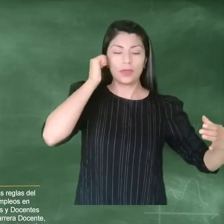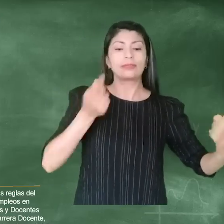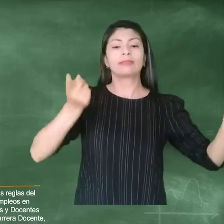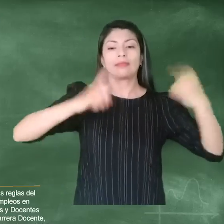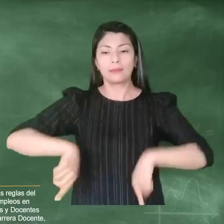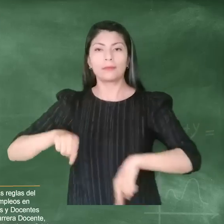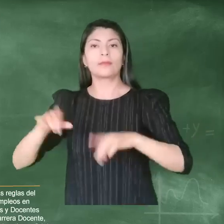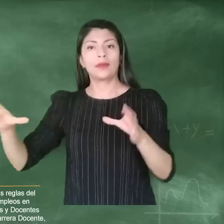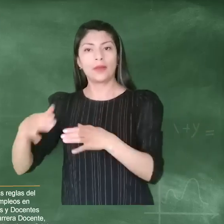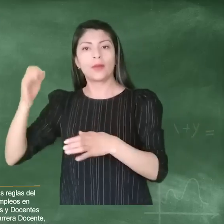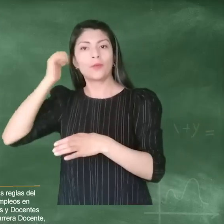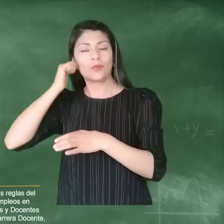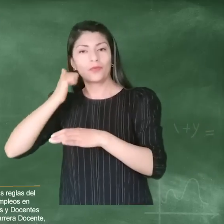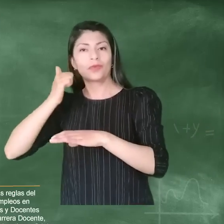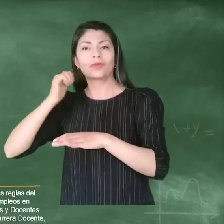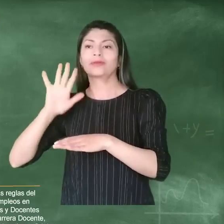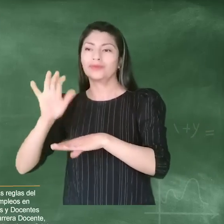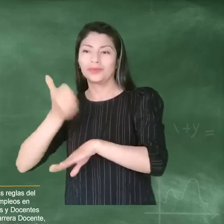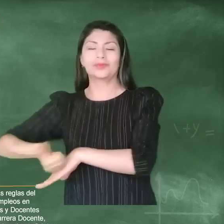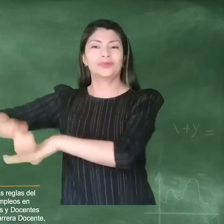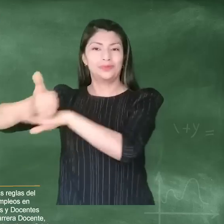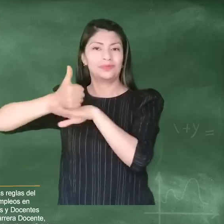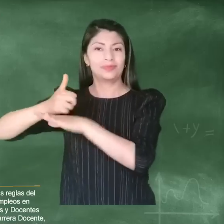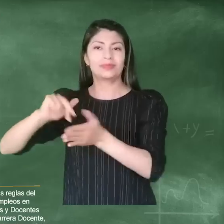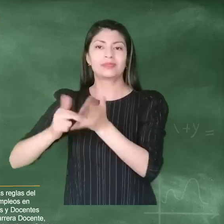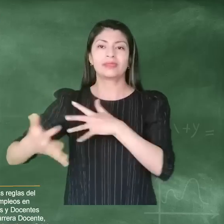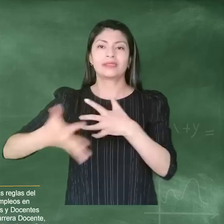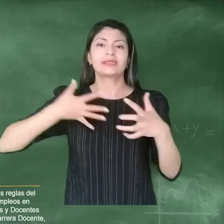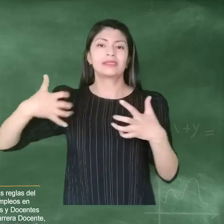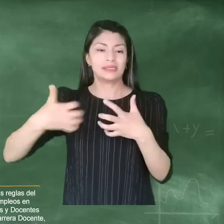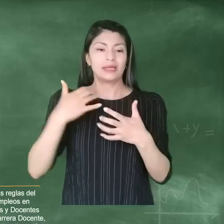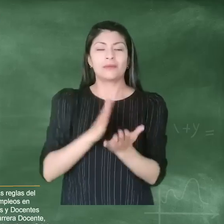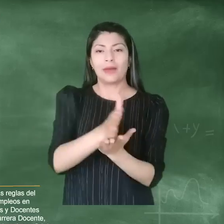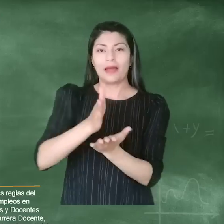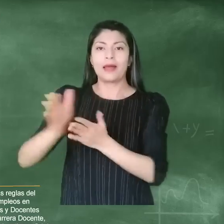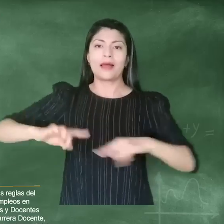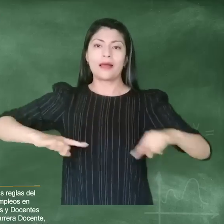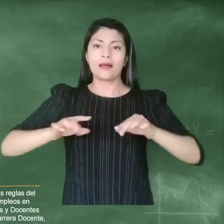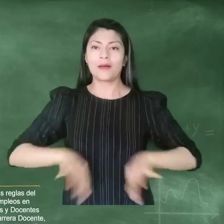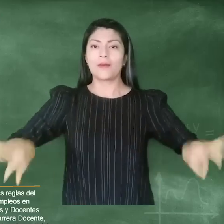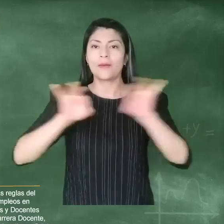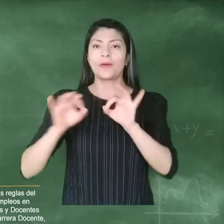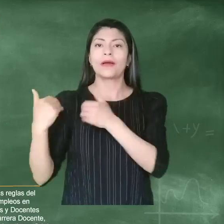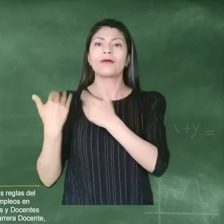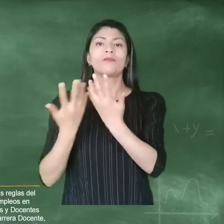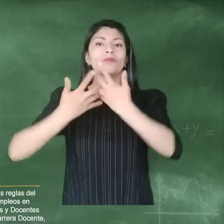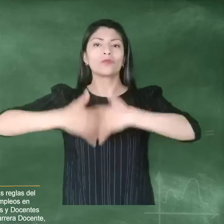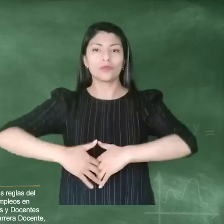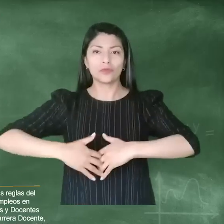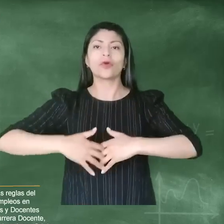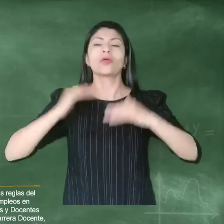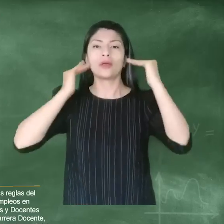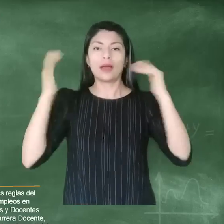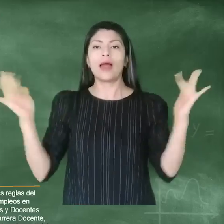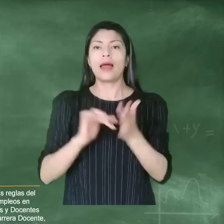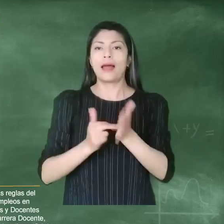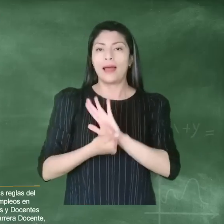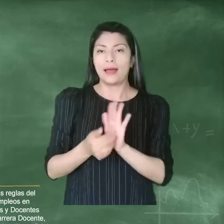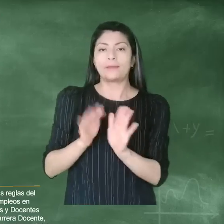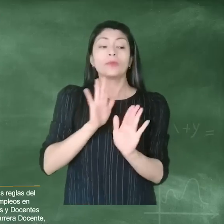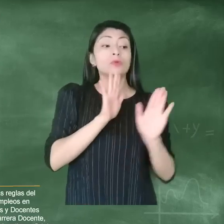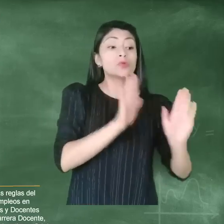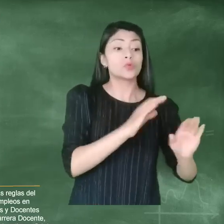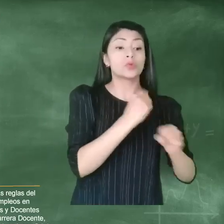Docentes y Directivos Docentes y del Sistema Especial de Carrera Docente, en el cual se estableció las funciones y